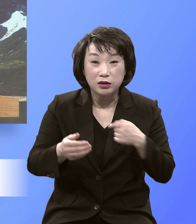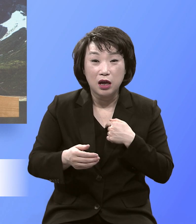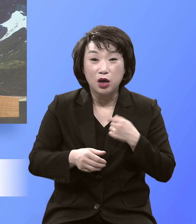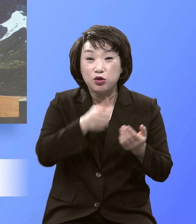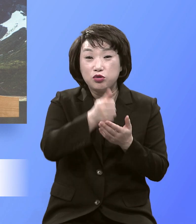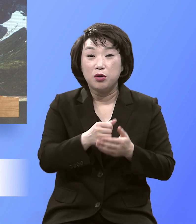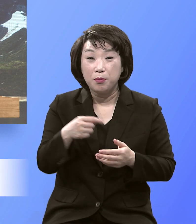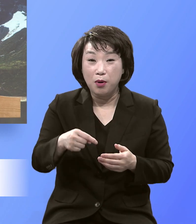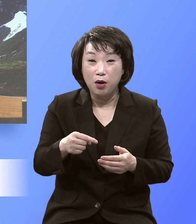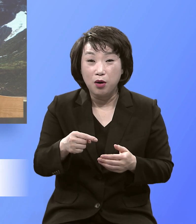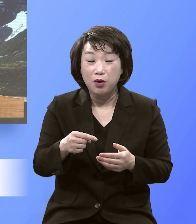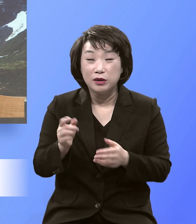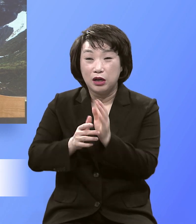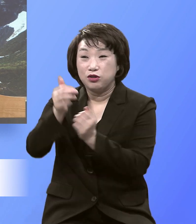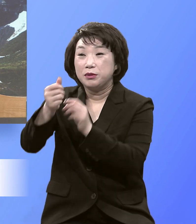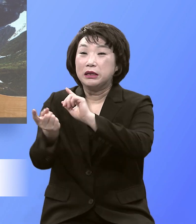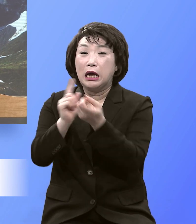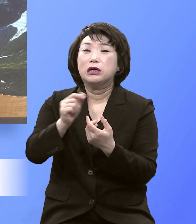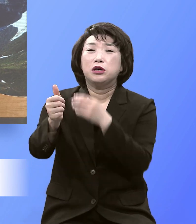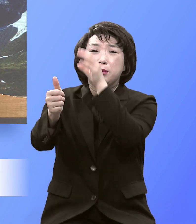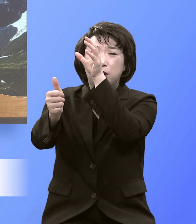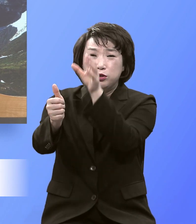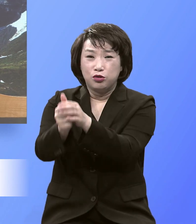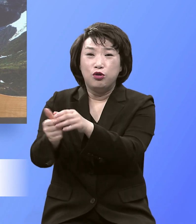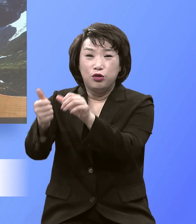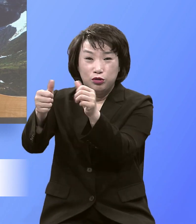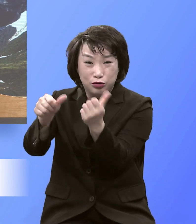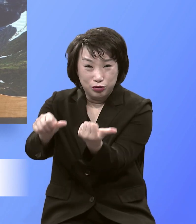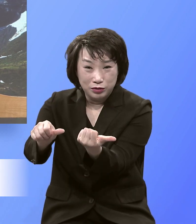것인데, 자기가 짊어지고 죽겠다는 거예요.